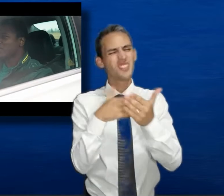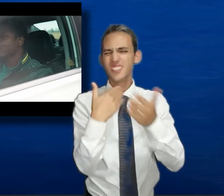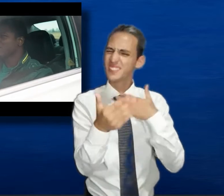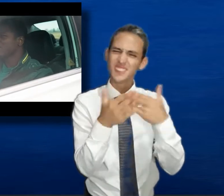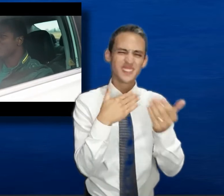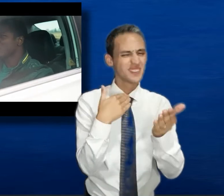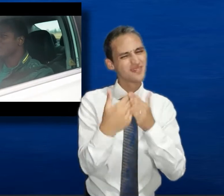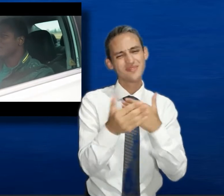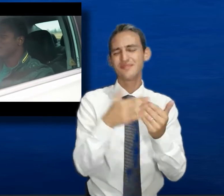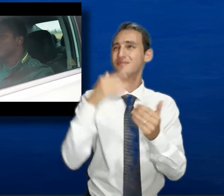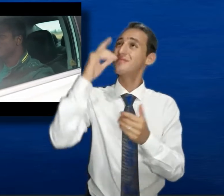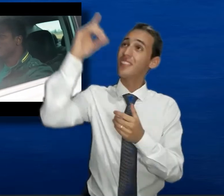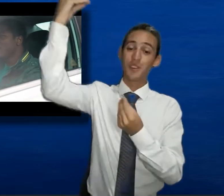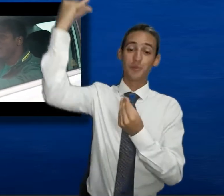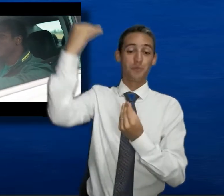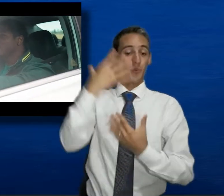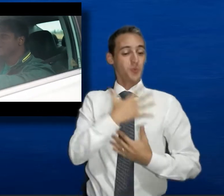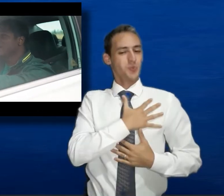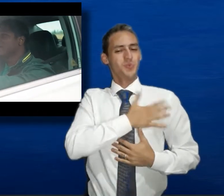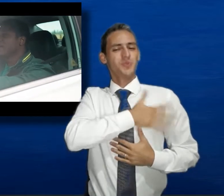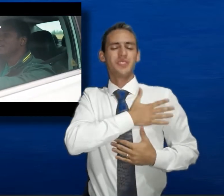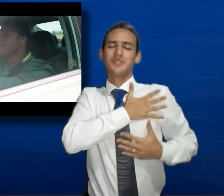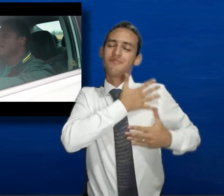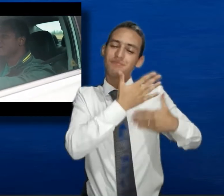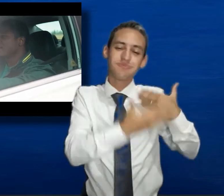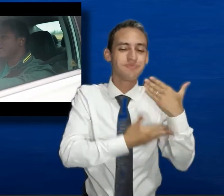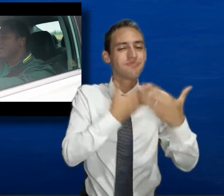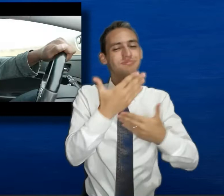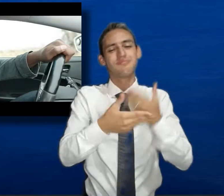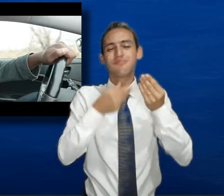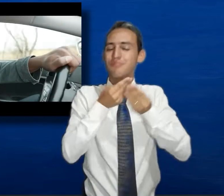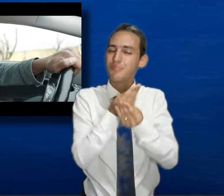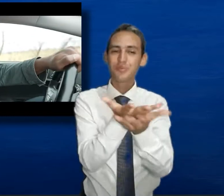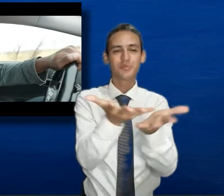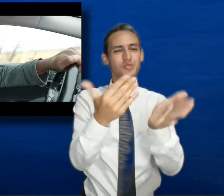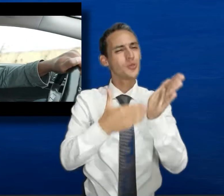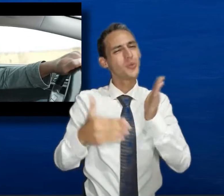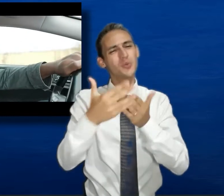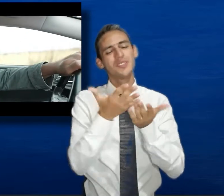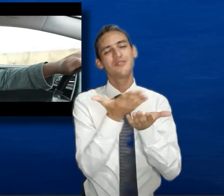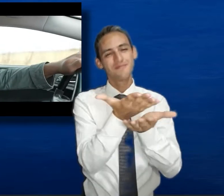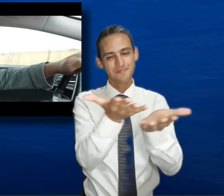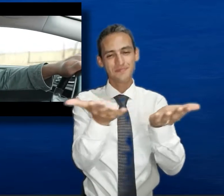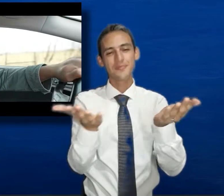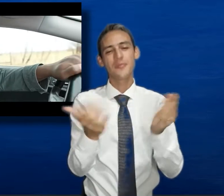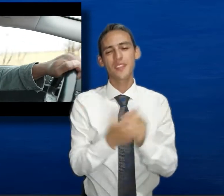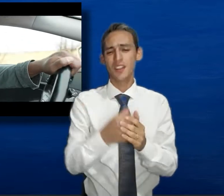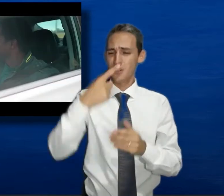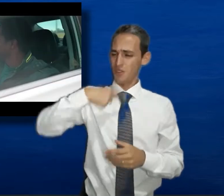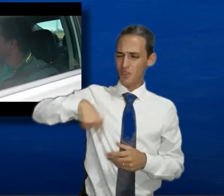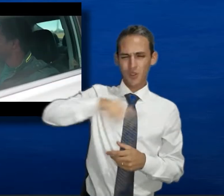you this journey may appear, grace shall